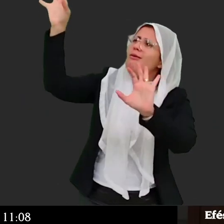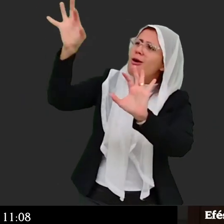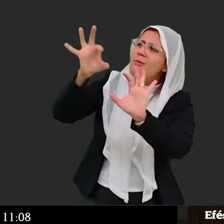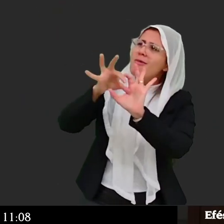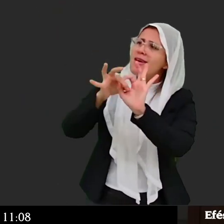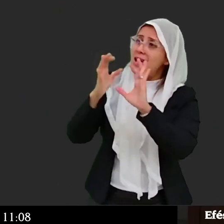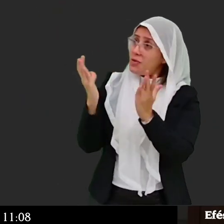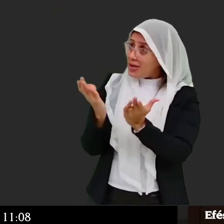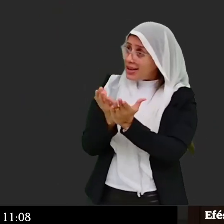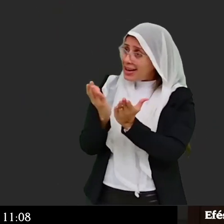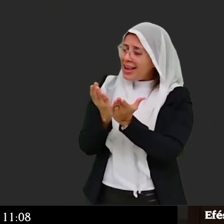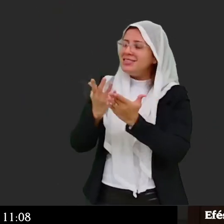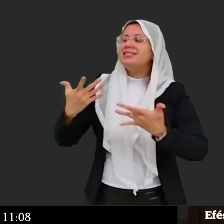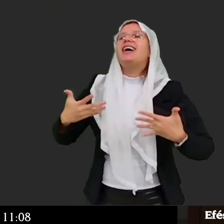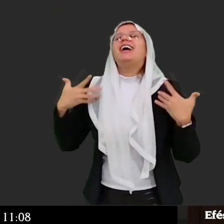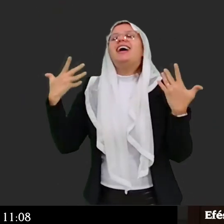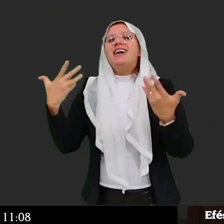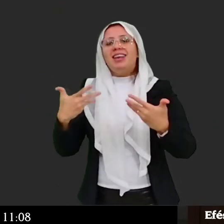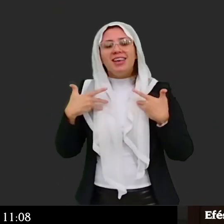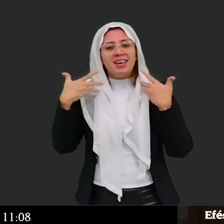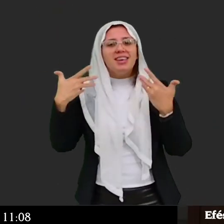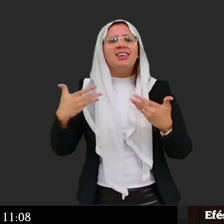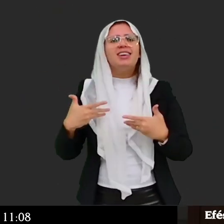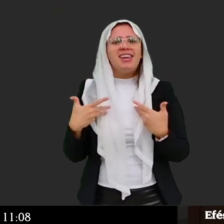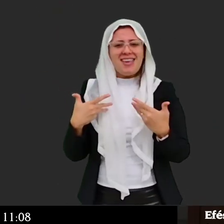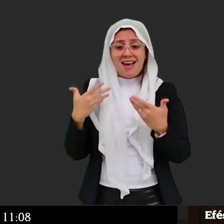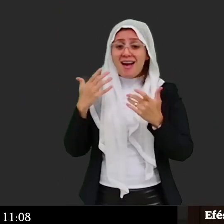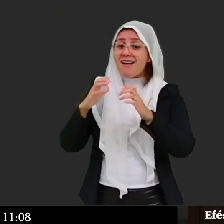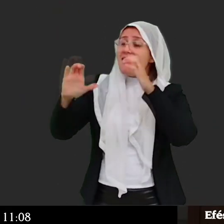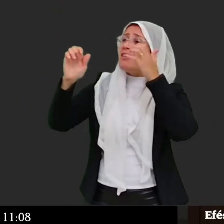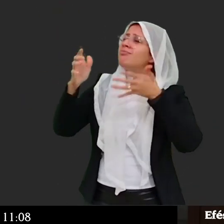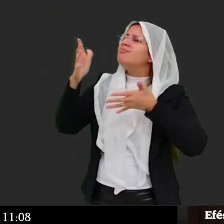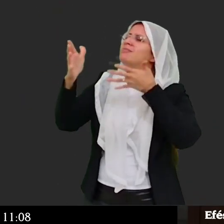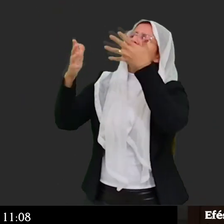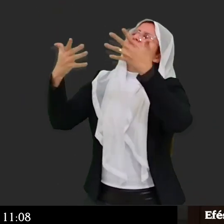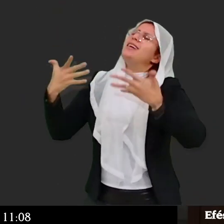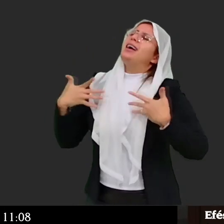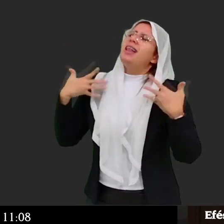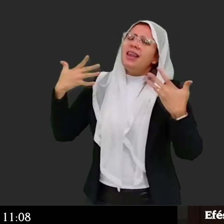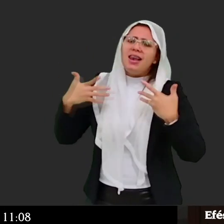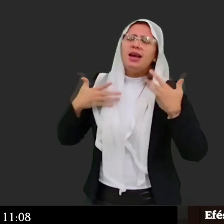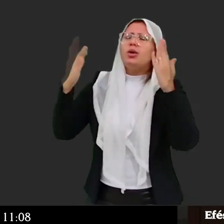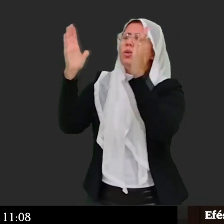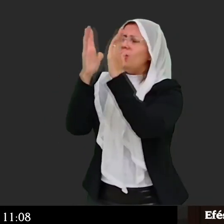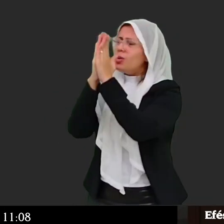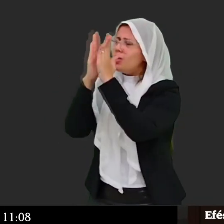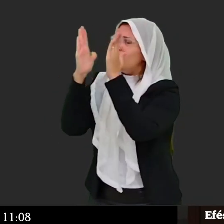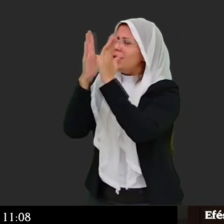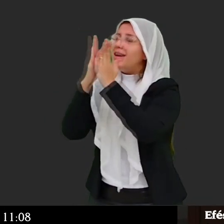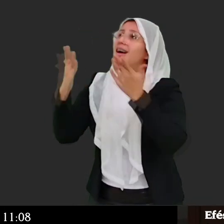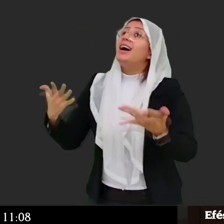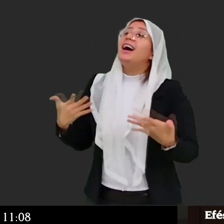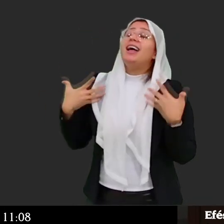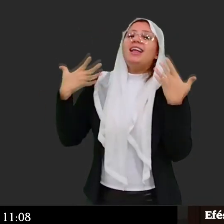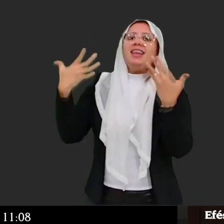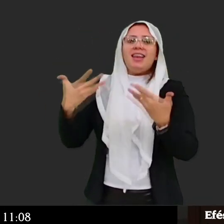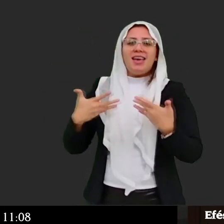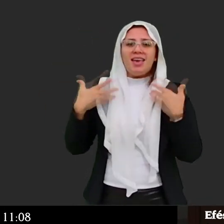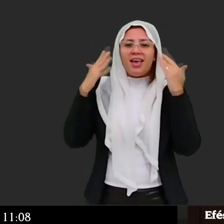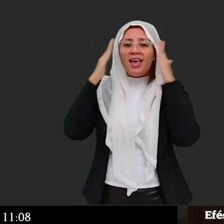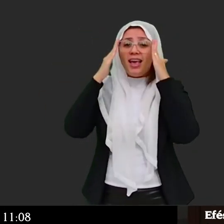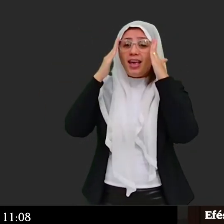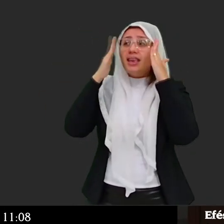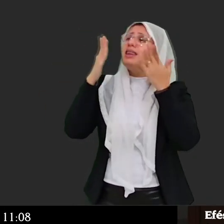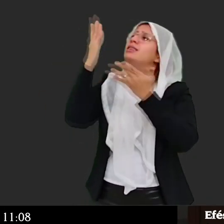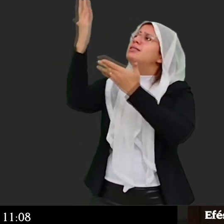em Jesus Cristo, haja prazer de cantar, de orar, de glorificar a Deus, de servir a Deus,